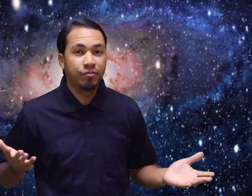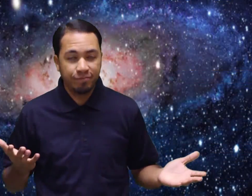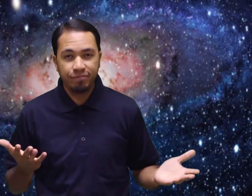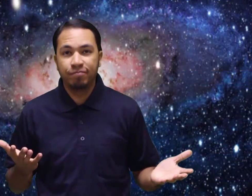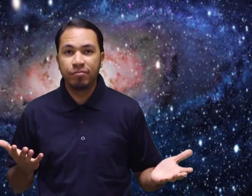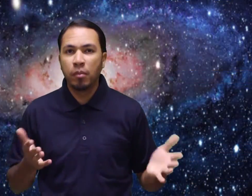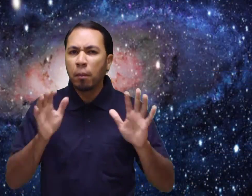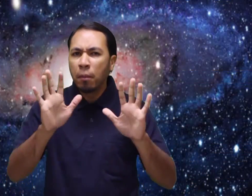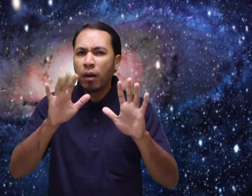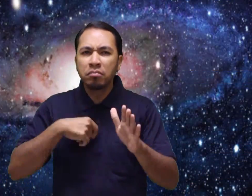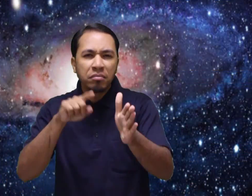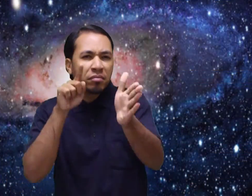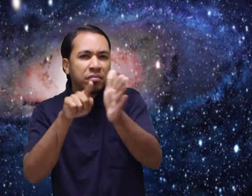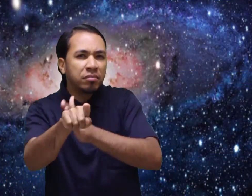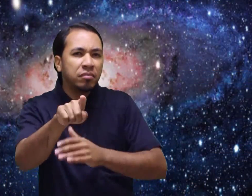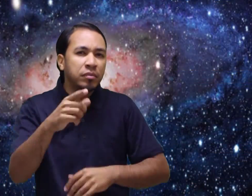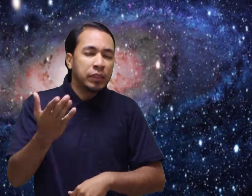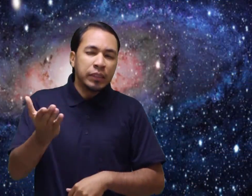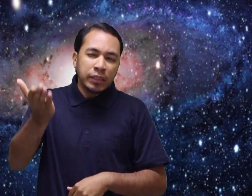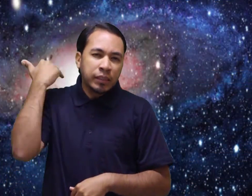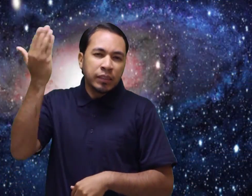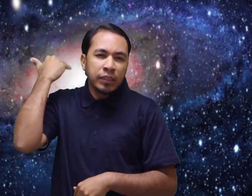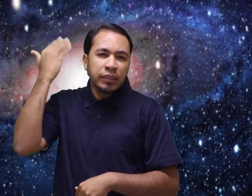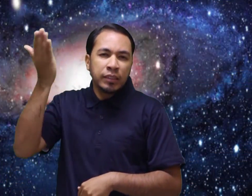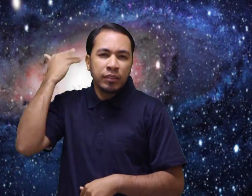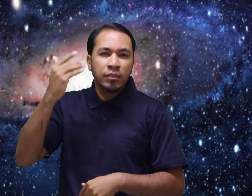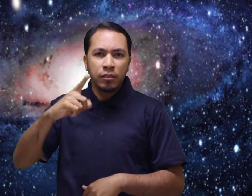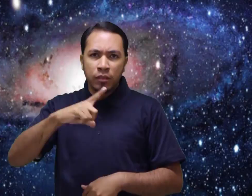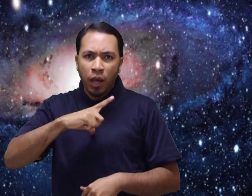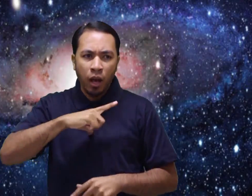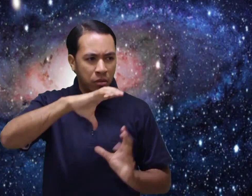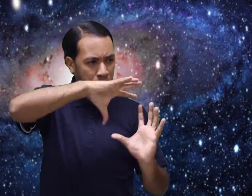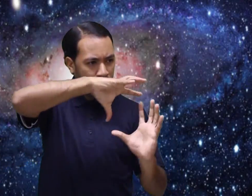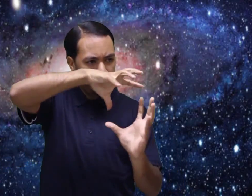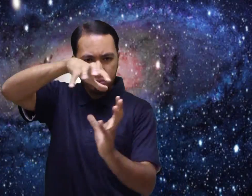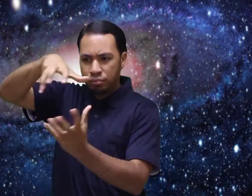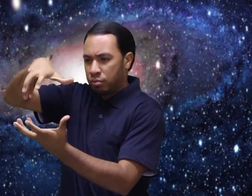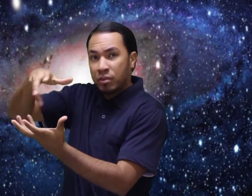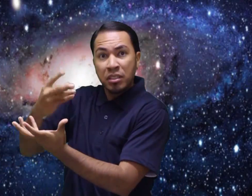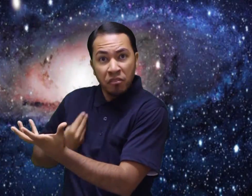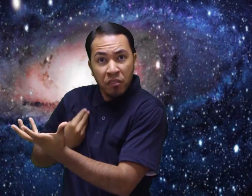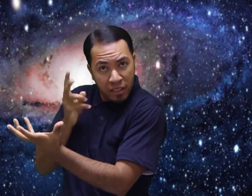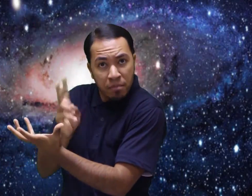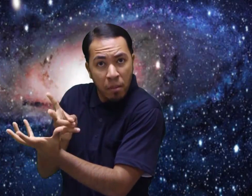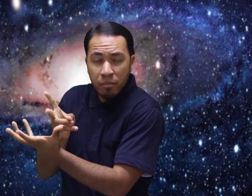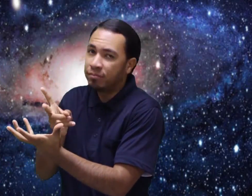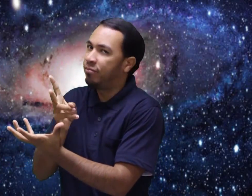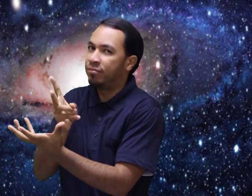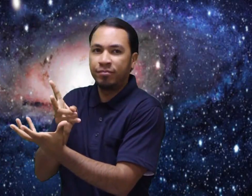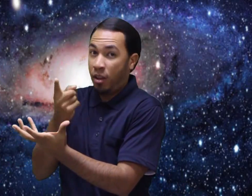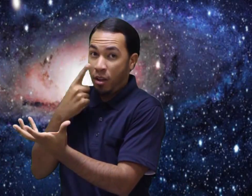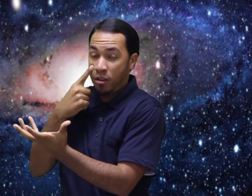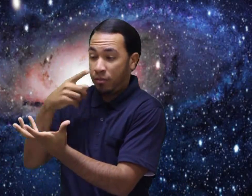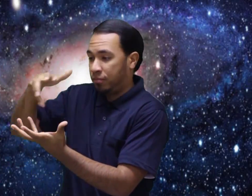Vocês viram? Quero colocar uma questão. Há muito tempo atrás, antes do mundo